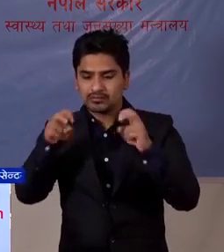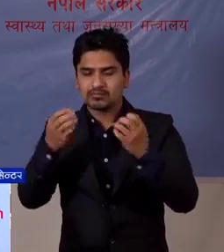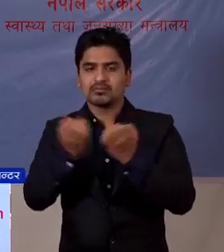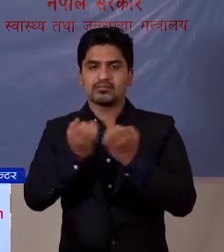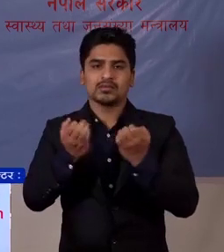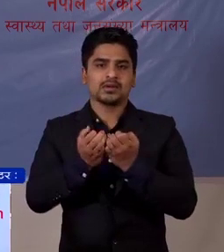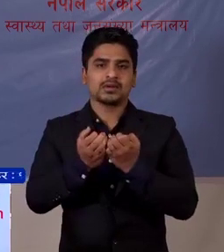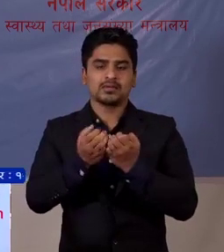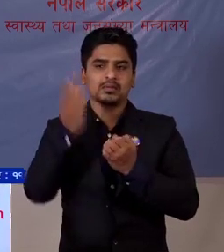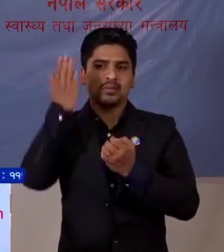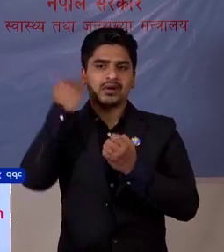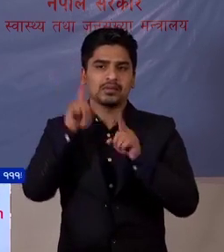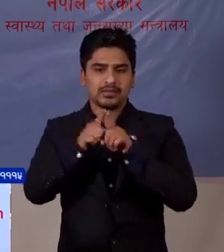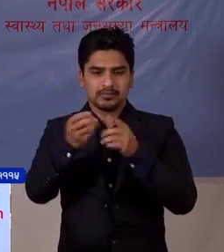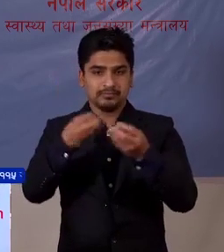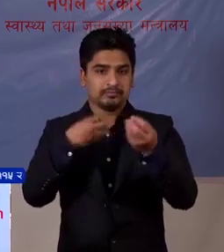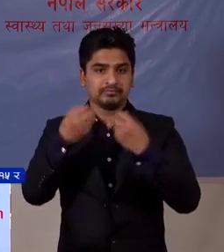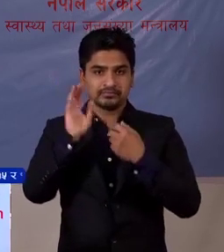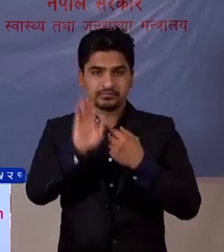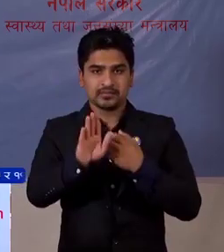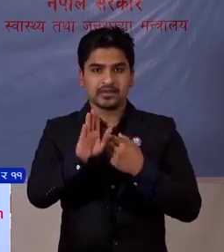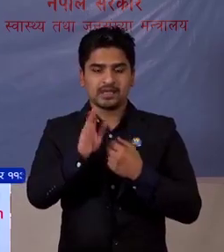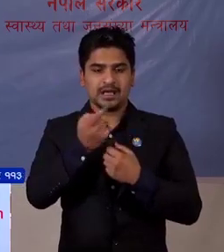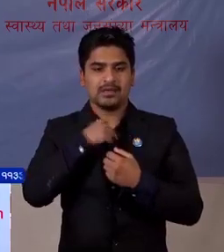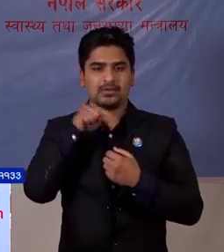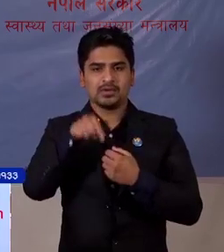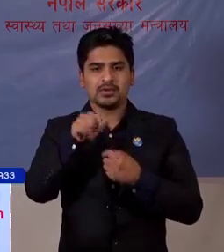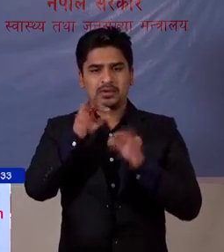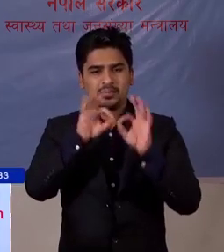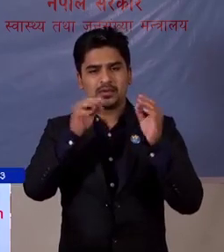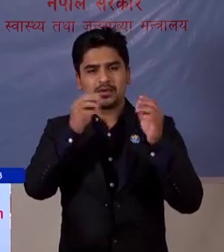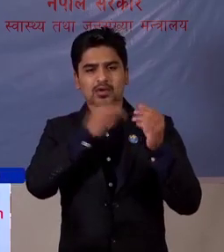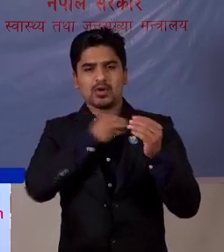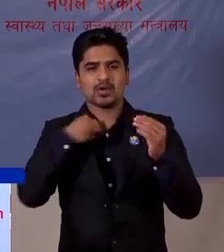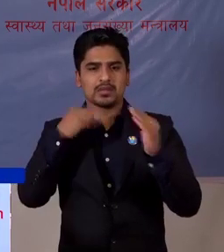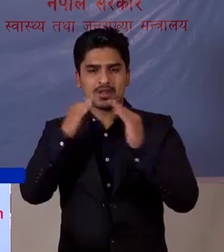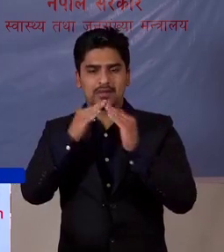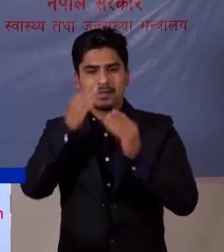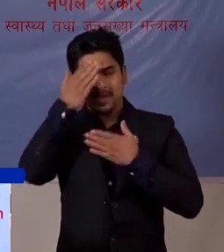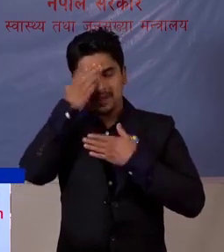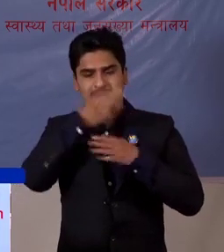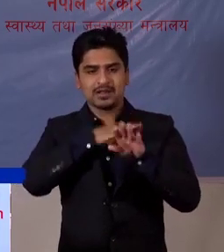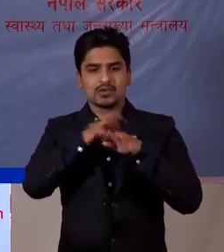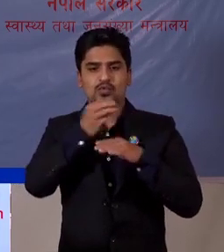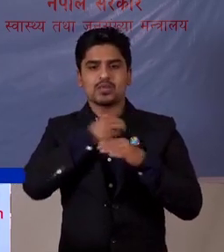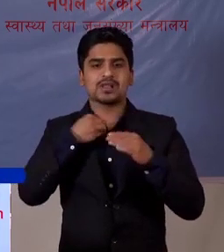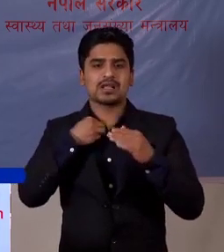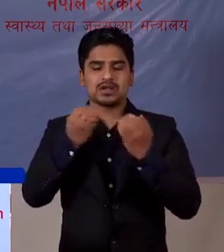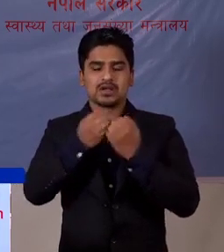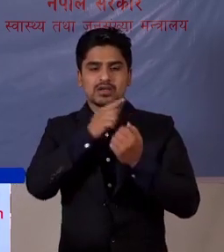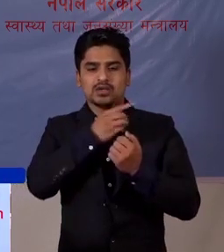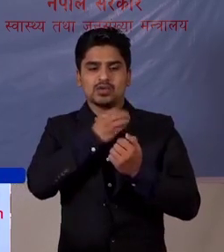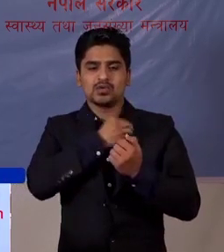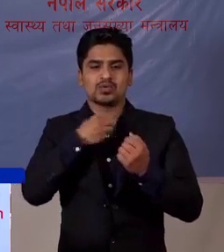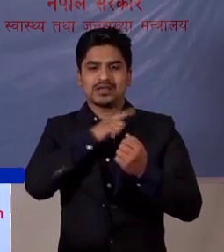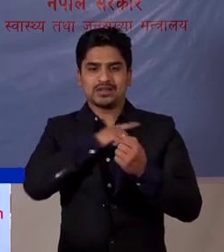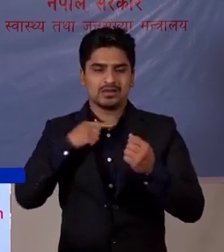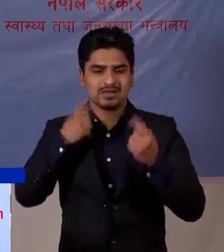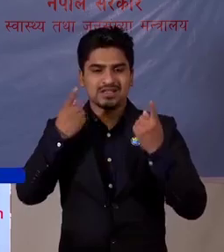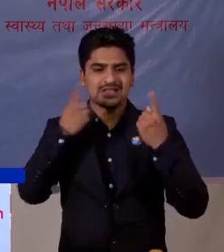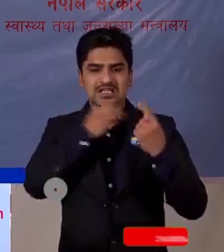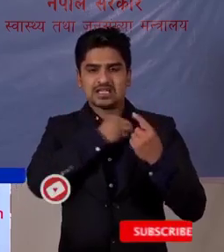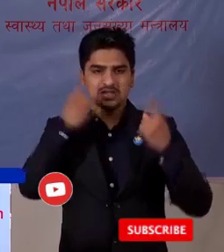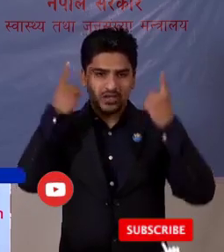जुन पहिला पनि दिइराख्नु भएको छ हामी यो विभिन्न अस्पतालहरूमा जुन सङ्क्रमितहरूलाई उपचार गर्ने स्वास्थ्यकर्मी चिकित्सकहरूका